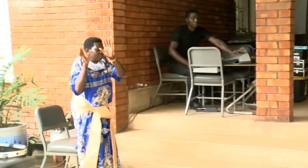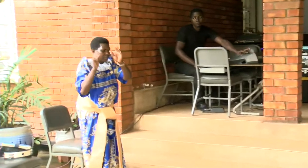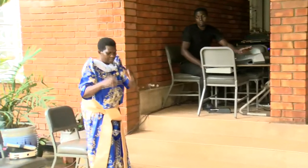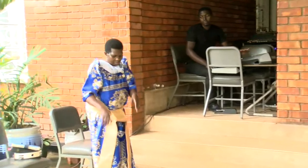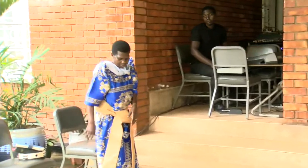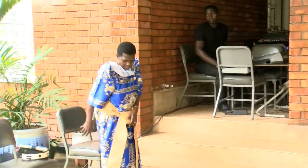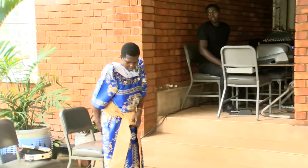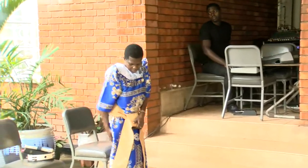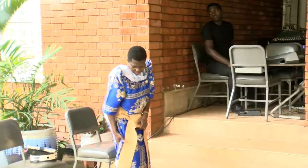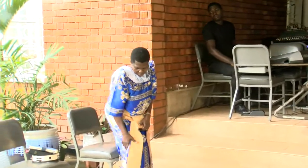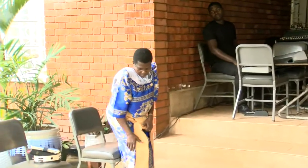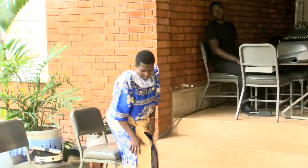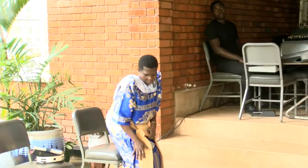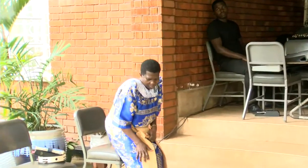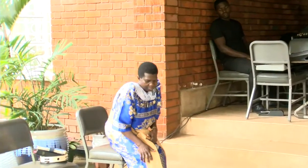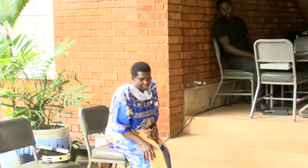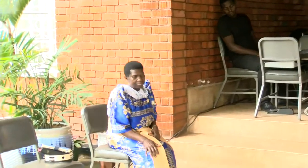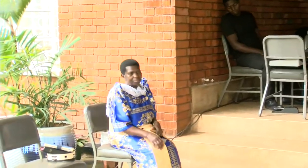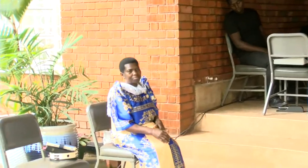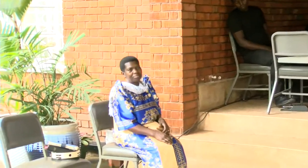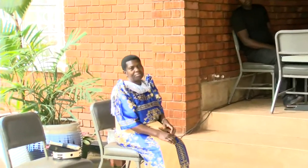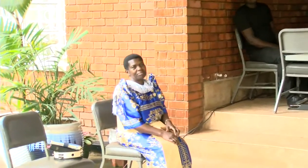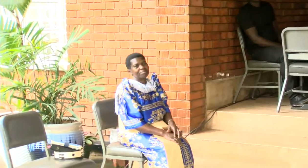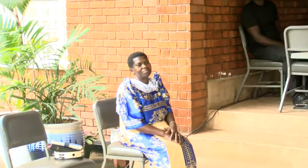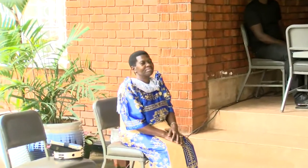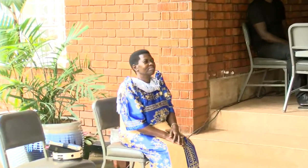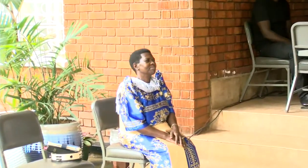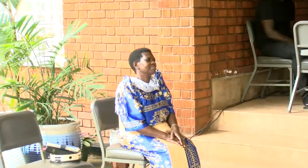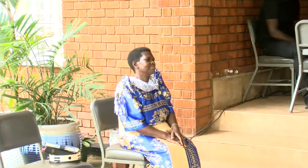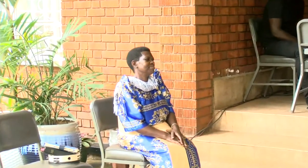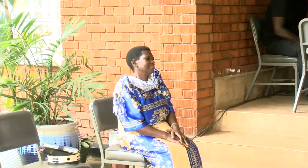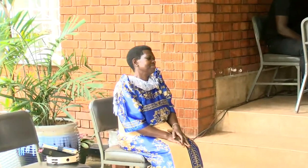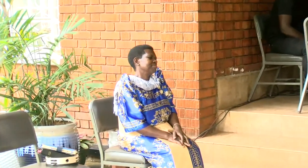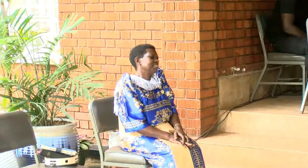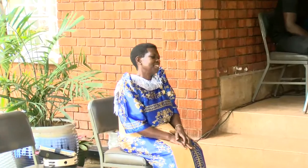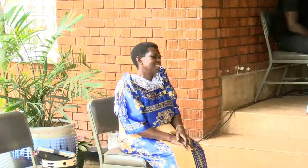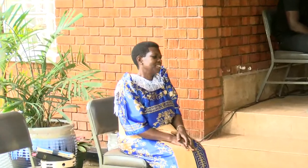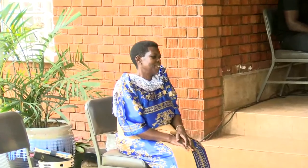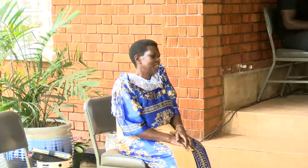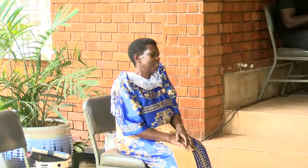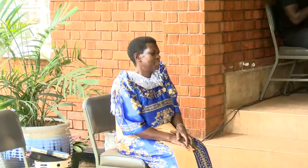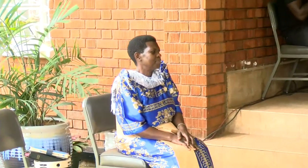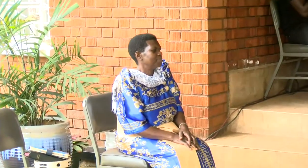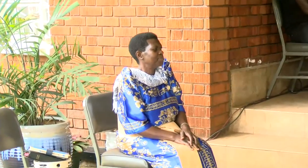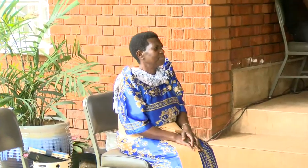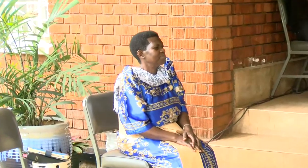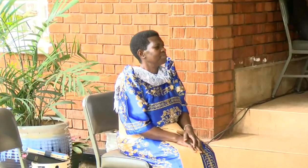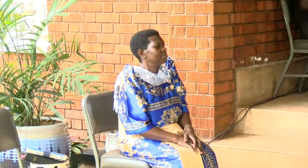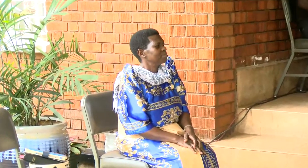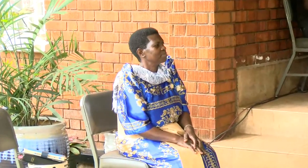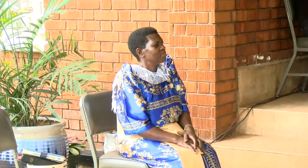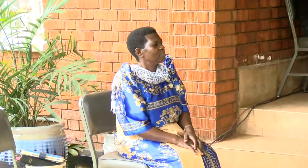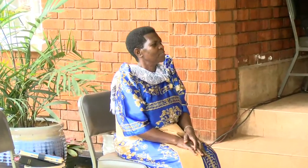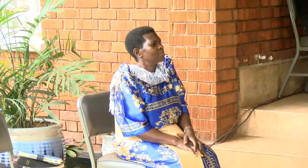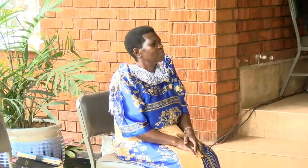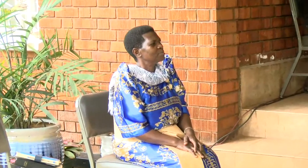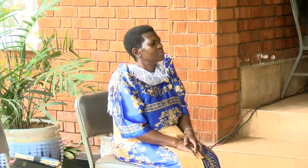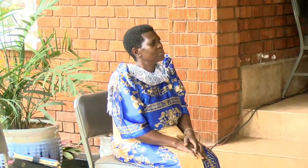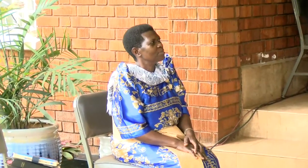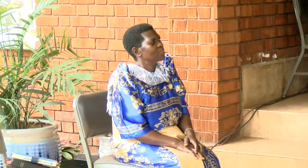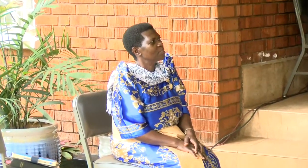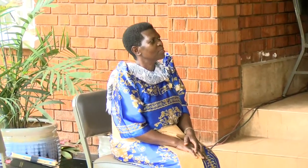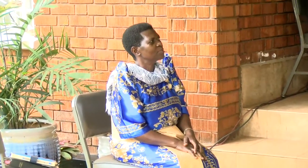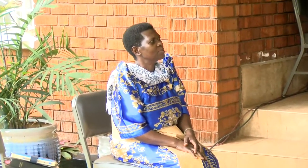kasobola akavuga akenjawulo ng'omanya owaali Mukama yeebazibwe. Solomon tusanyusa okulaba Mukama yeebazibwe.